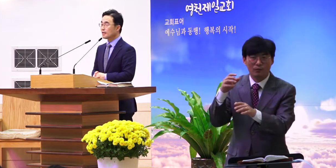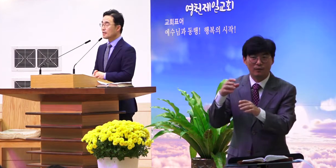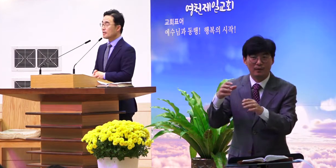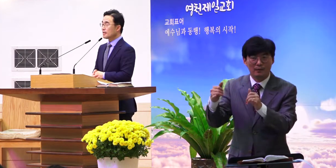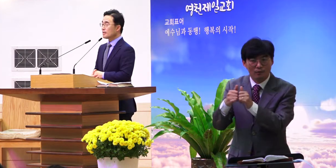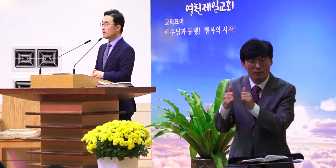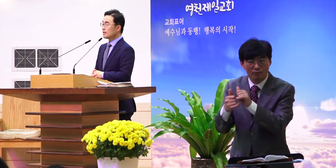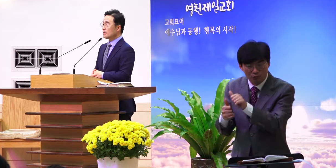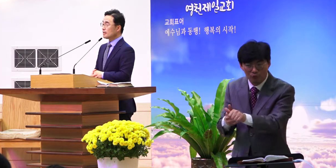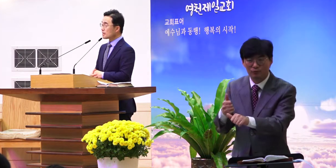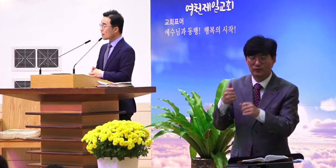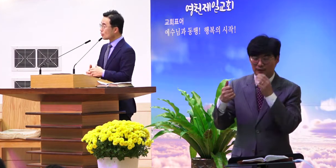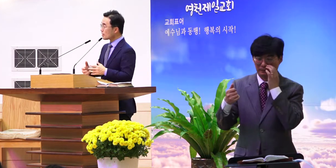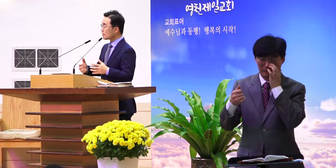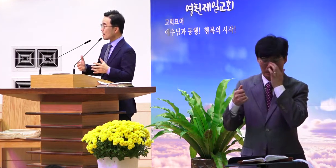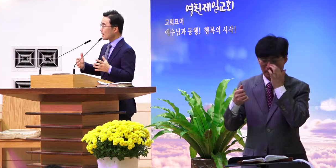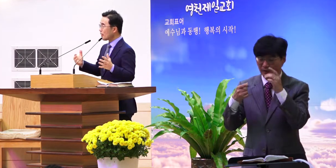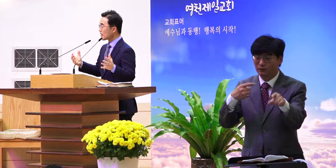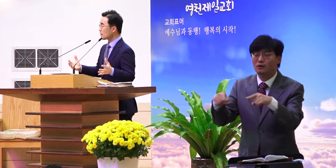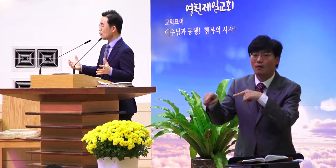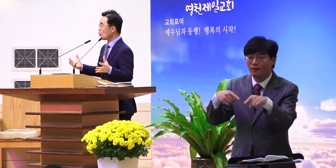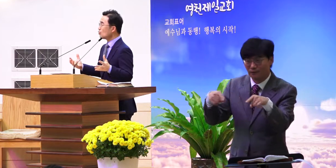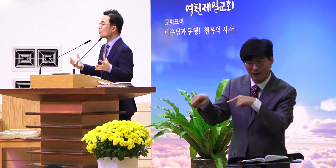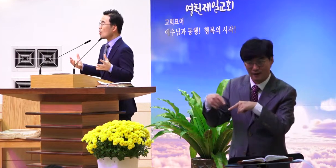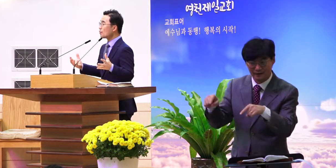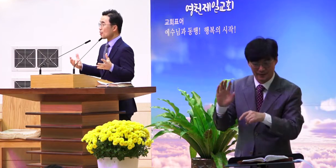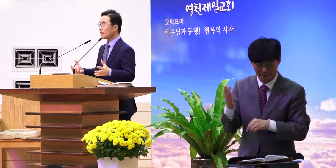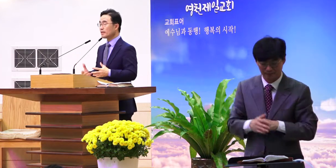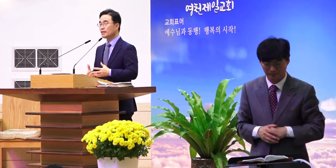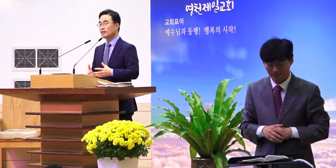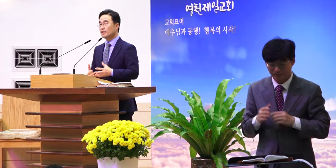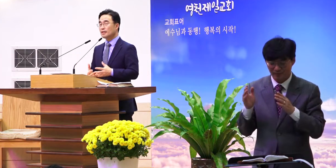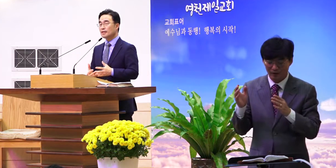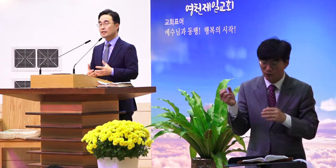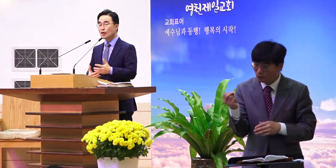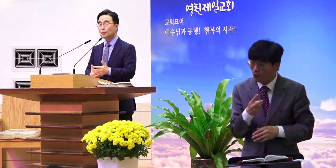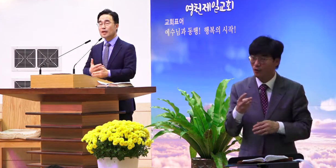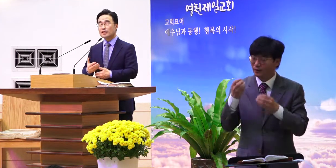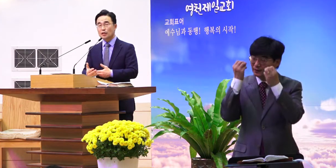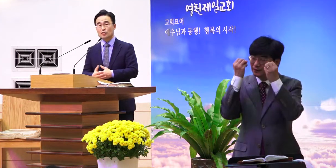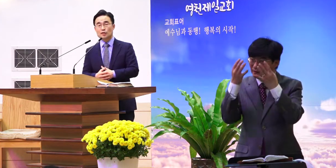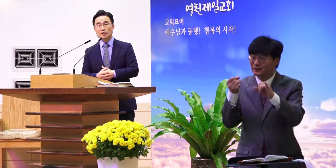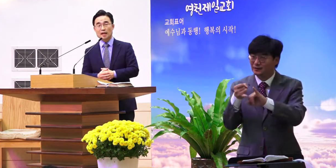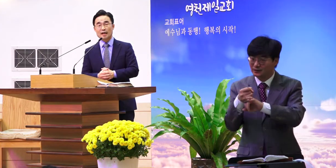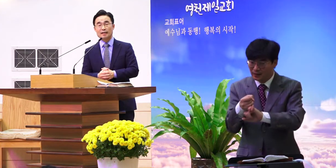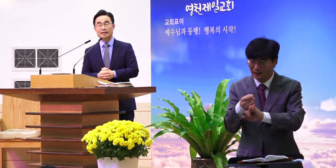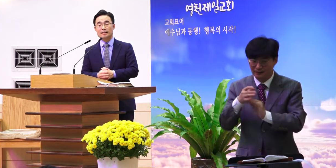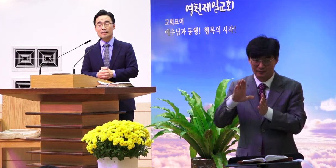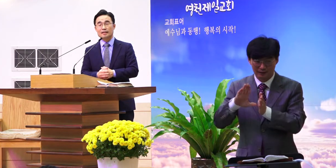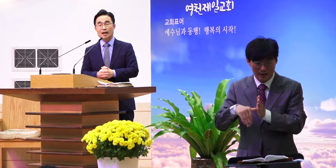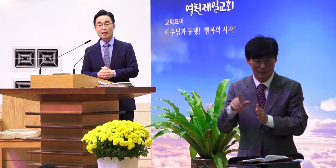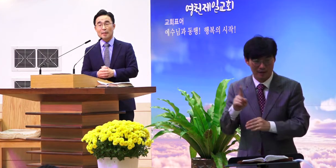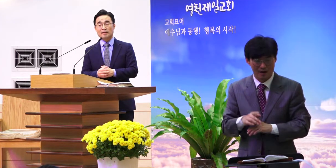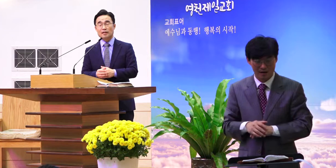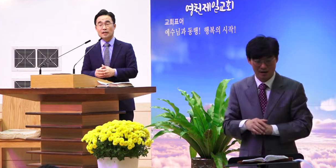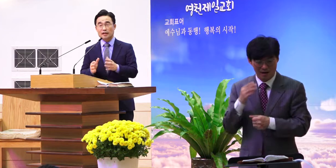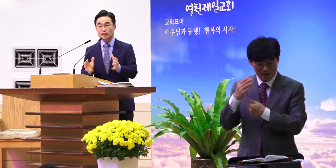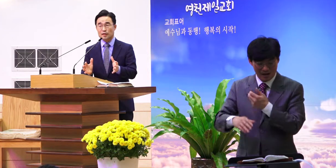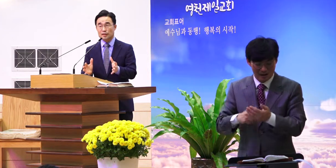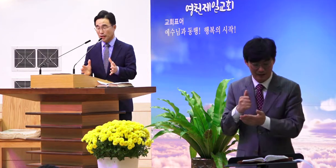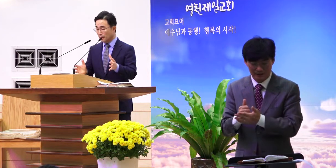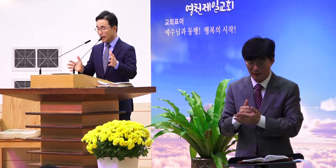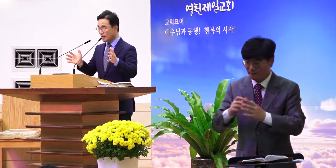어떻습니까? 이제 새로운 하나님의 백성, 복음으로 변화된 새롭게 새로운 존재로 살아가는 하나님의